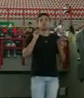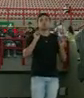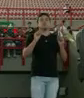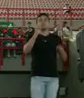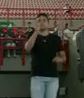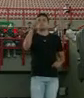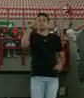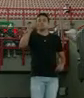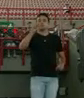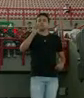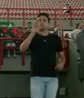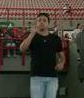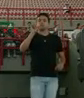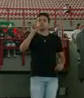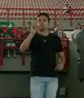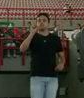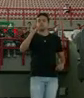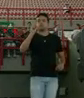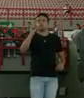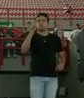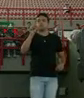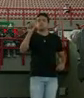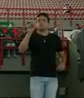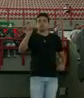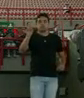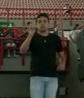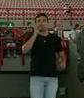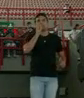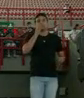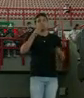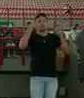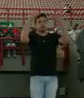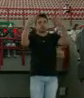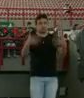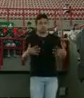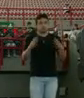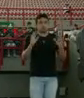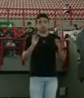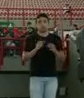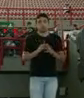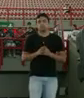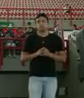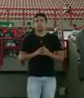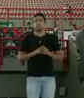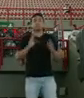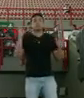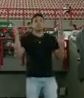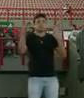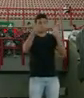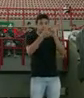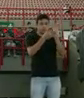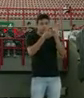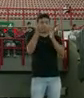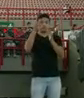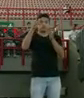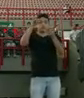é anabolizar? Presta bem atenção no que eu vou dizer para vocês. Toda